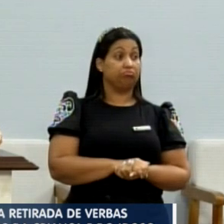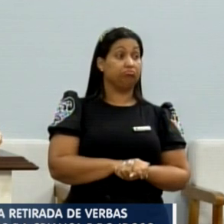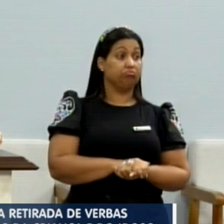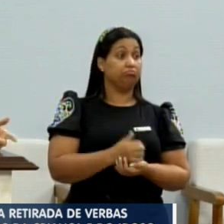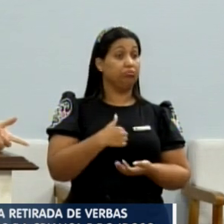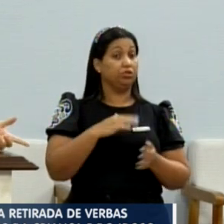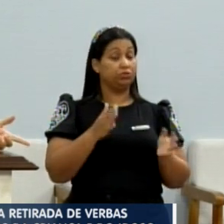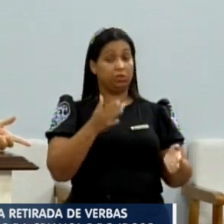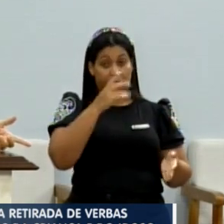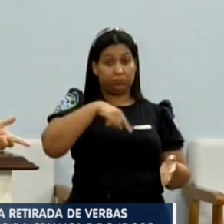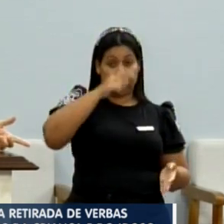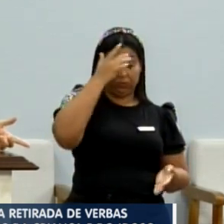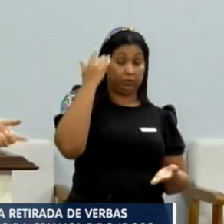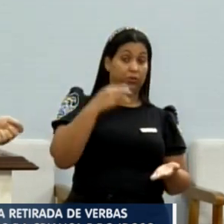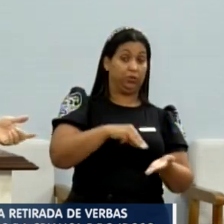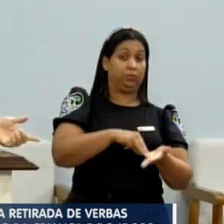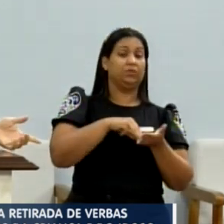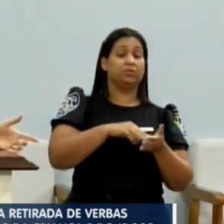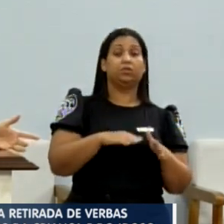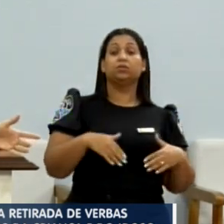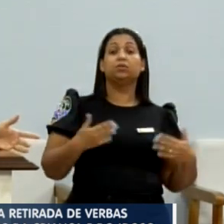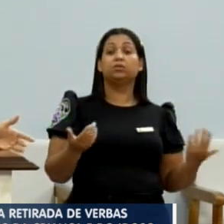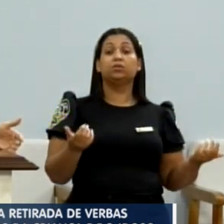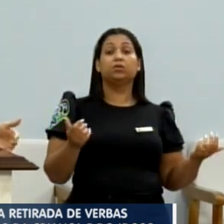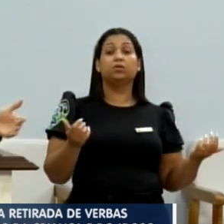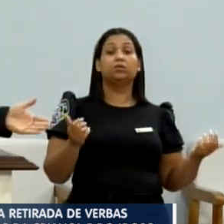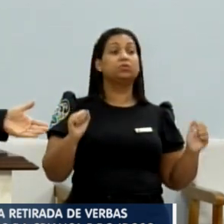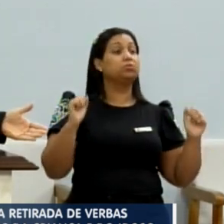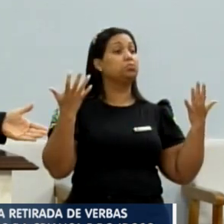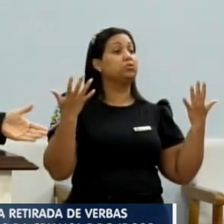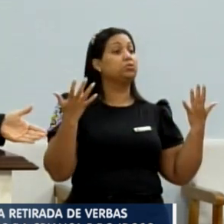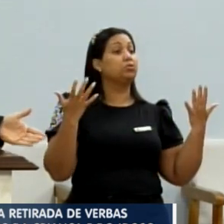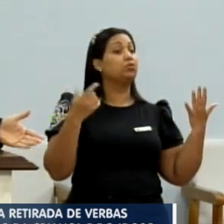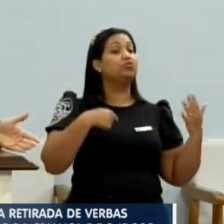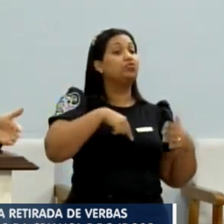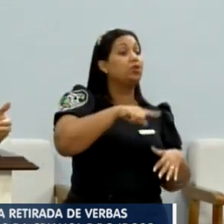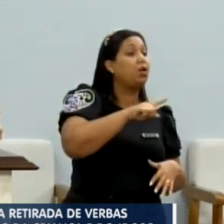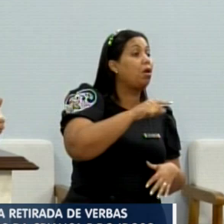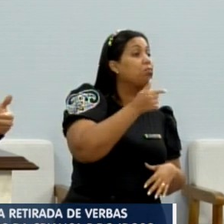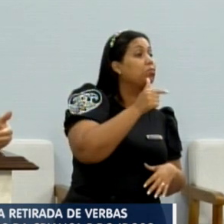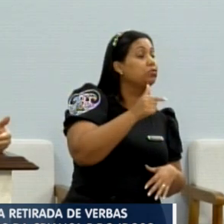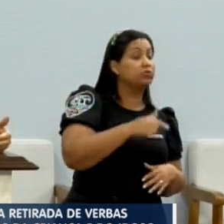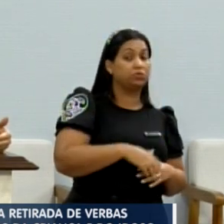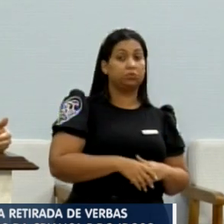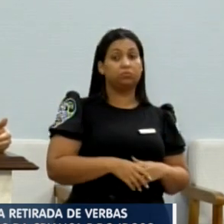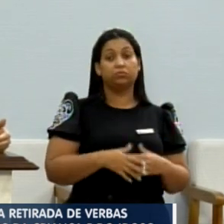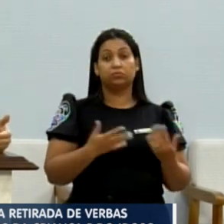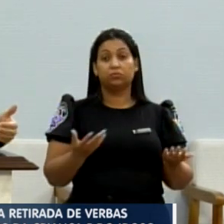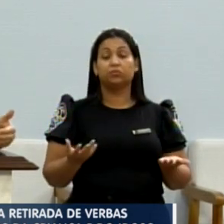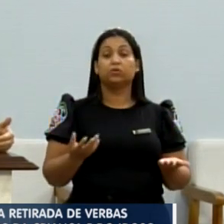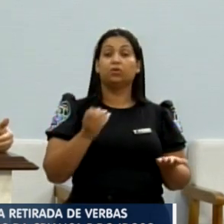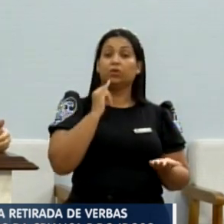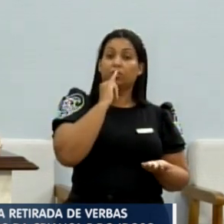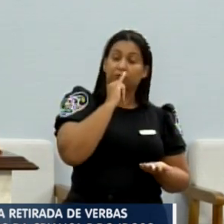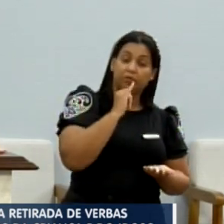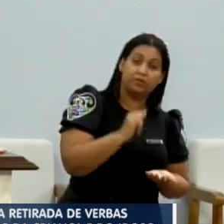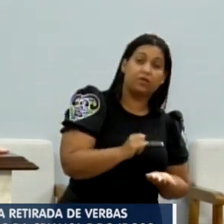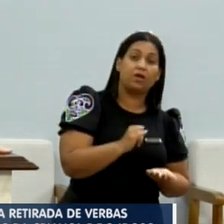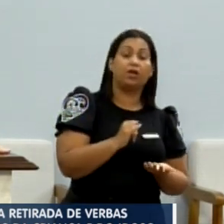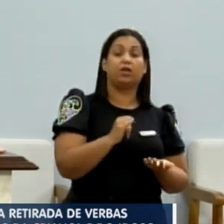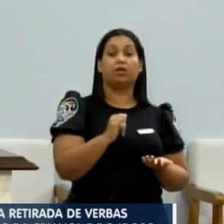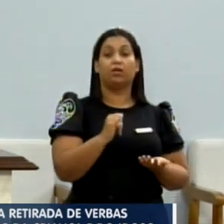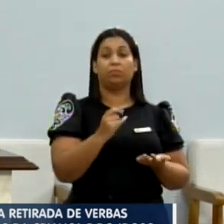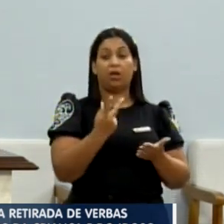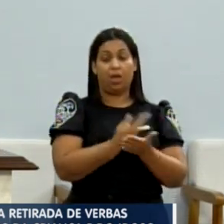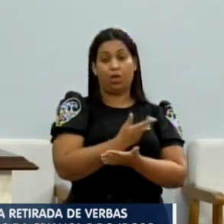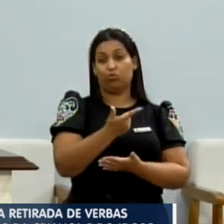me mandou mensagem ô tá tendo exposição hoje que eu fui lá e não tava então fica aqui o registro para que esse erro